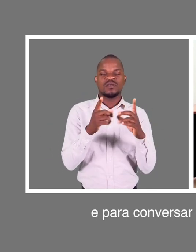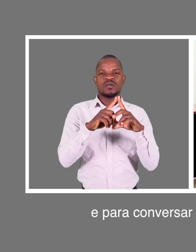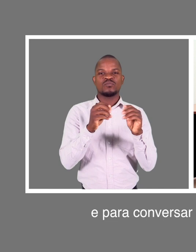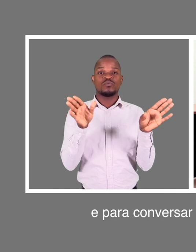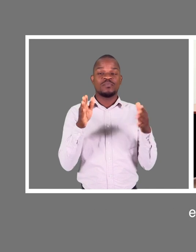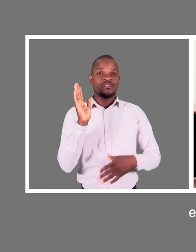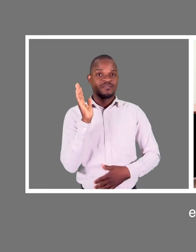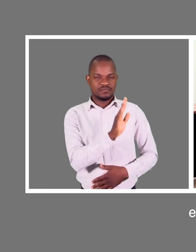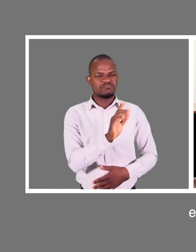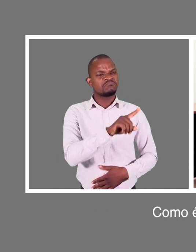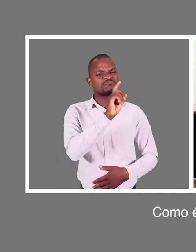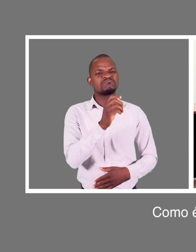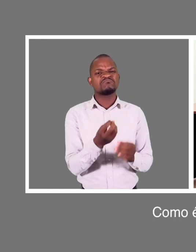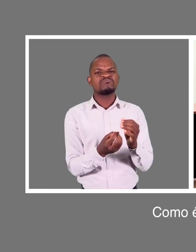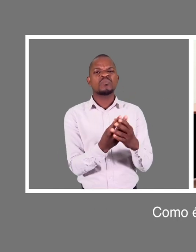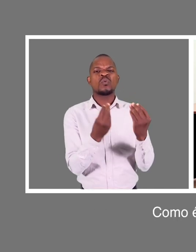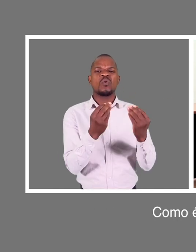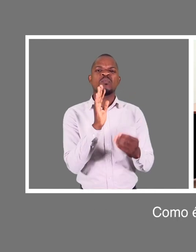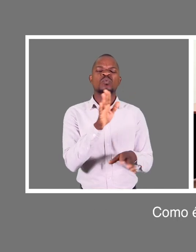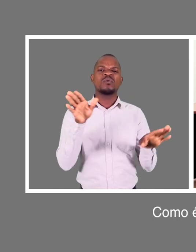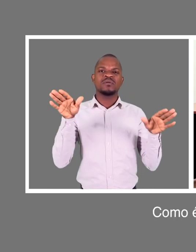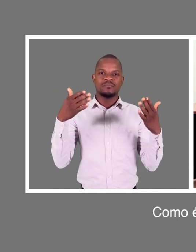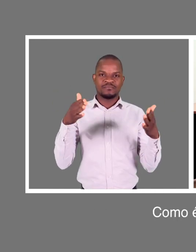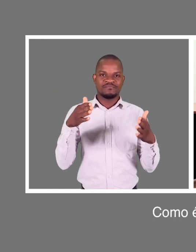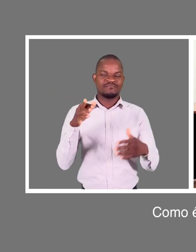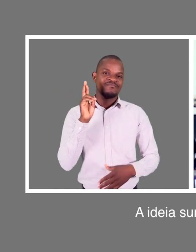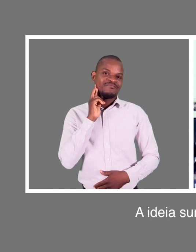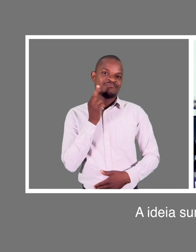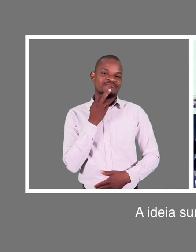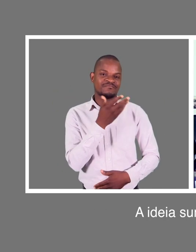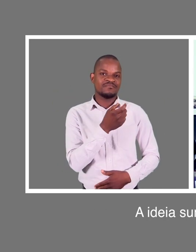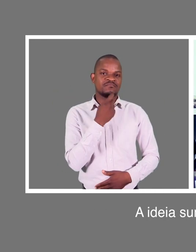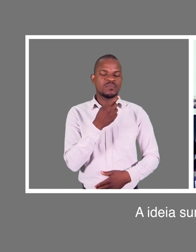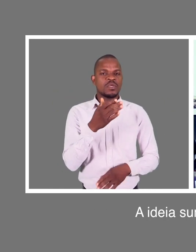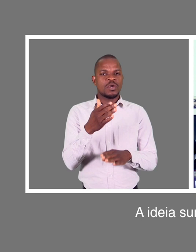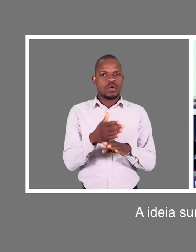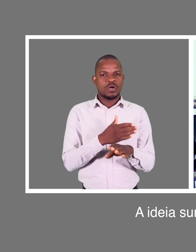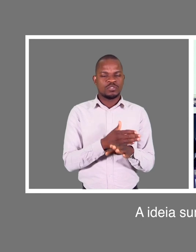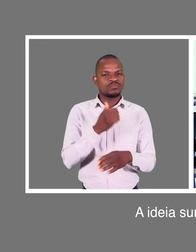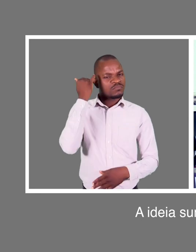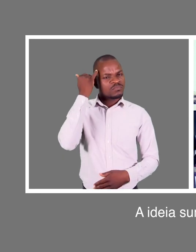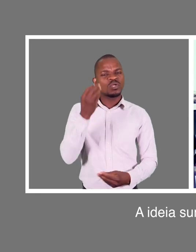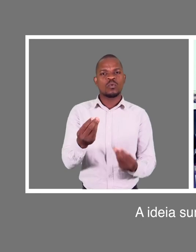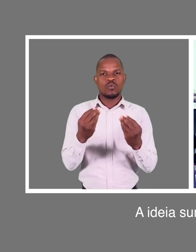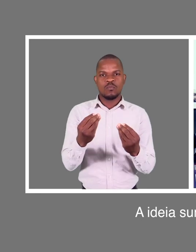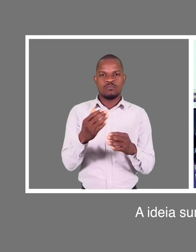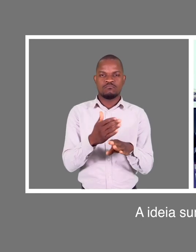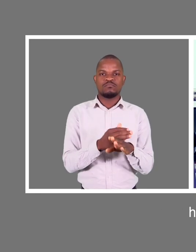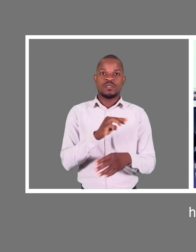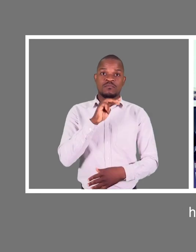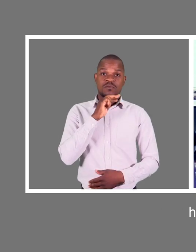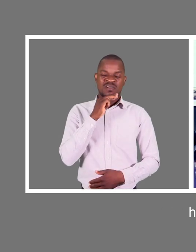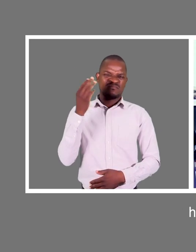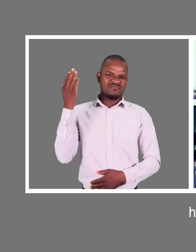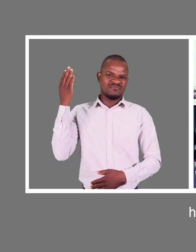sua plataforma, da sua empresa, isto é, como é que surge a Oceânia? É assim, a ideia surgiu através da minha mãe,